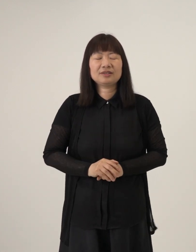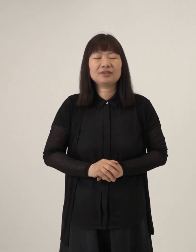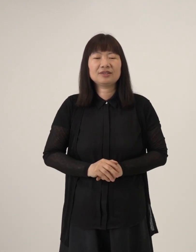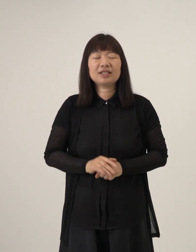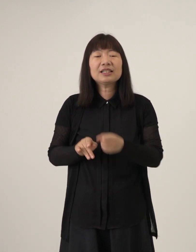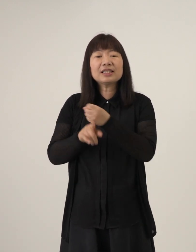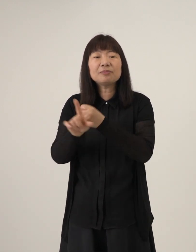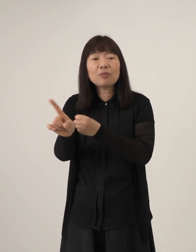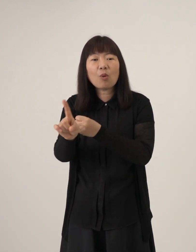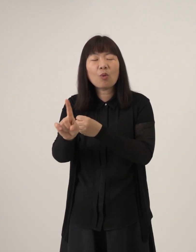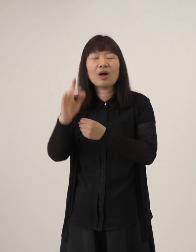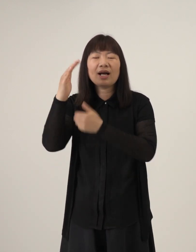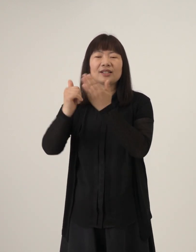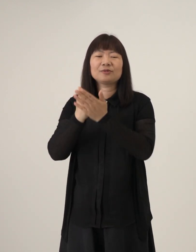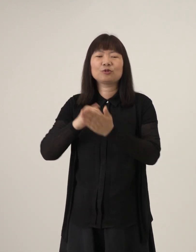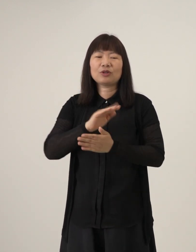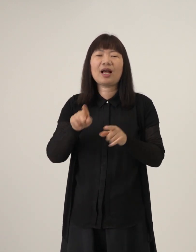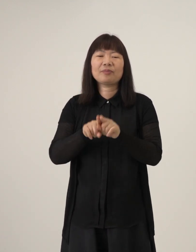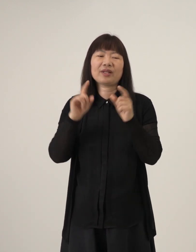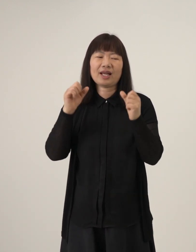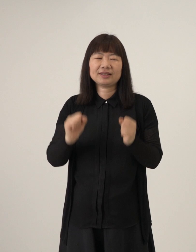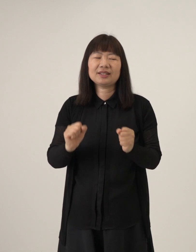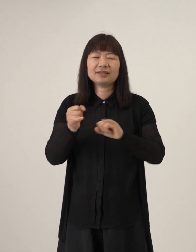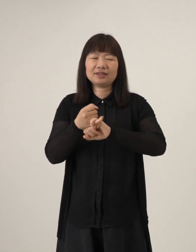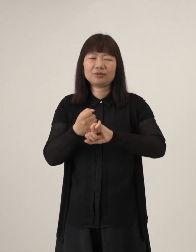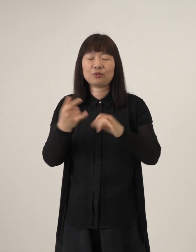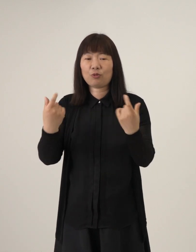우리와 함께 하신다는 약속이에요.